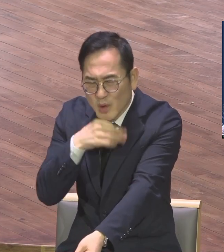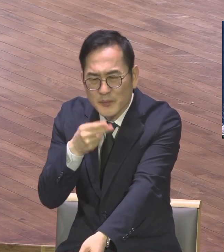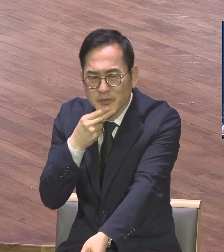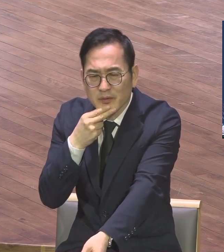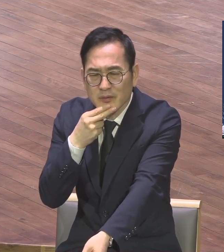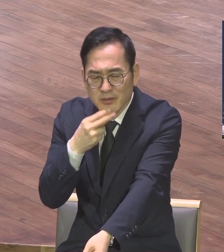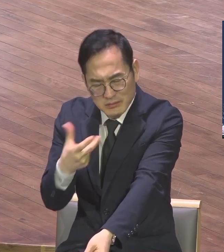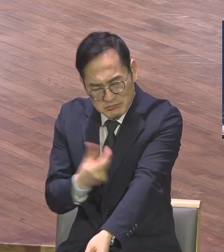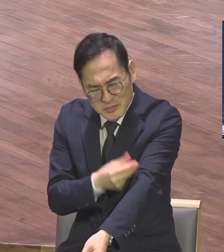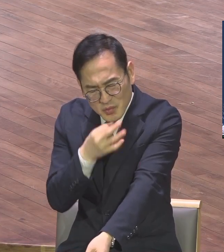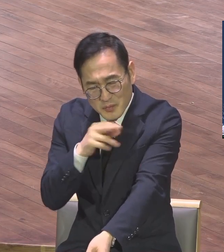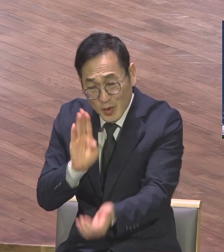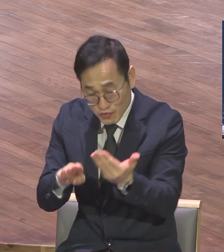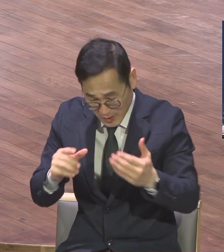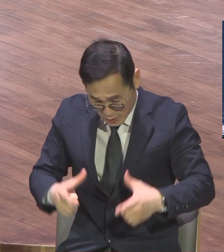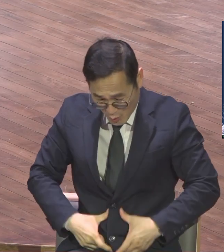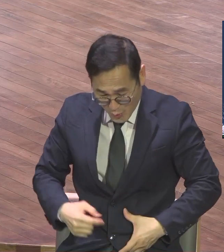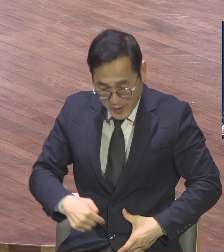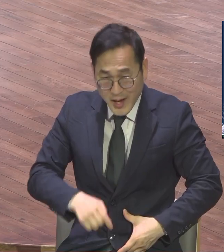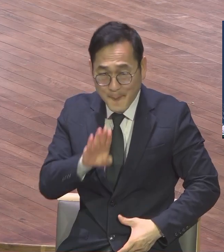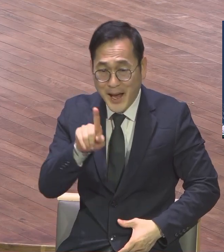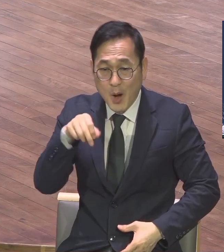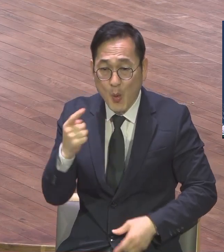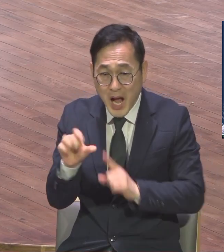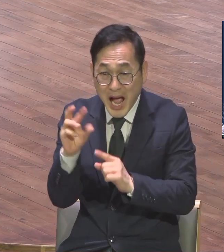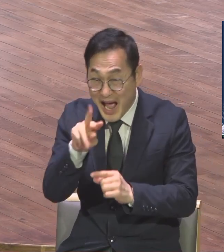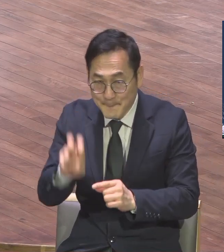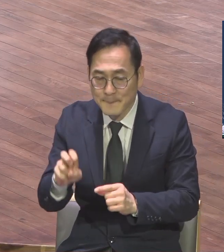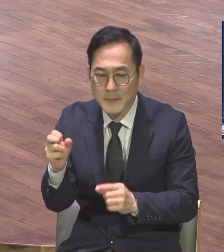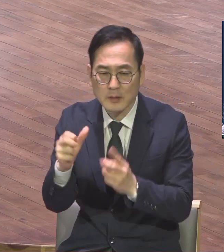됐습니다. 그래서 다시 재수술을 또 했어요.